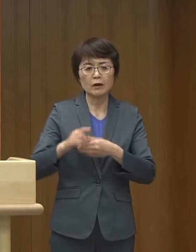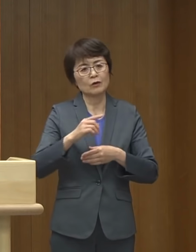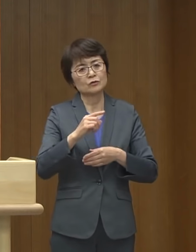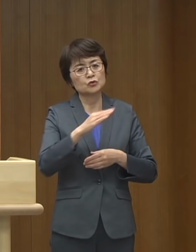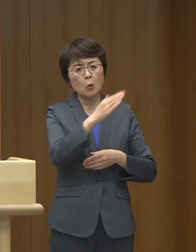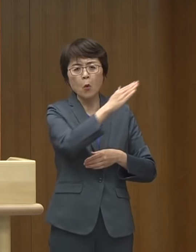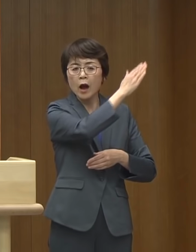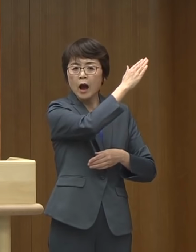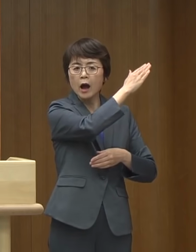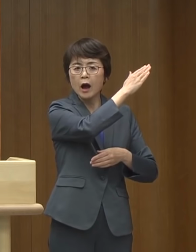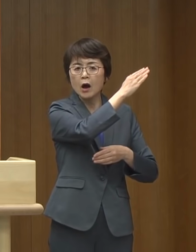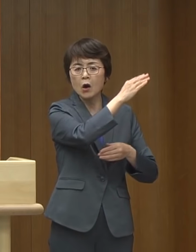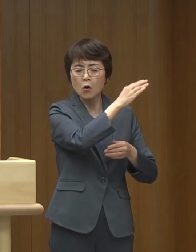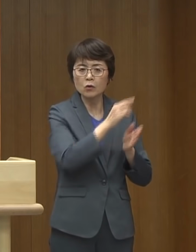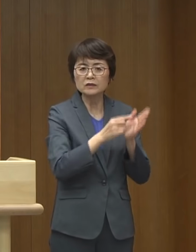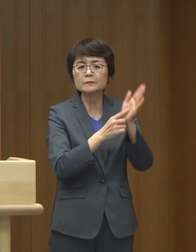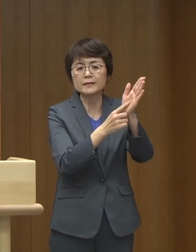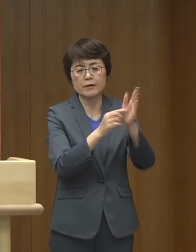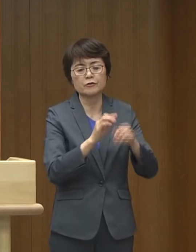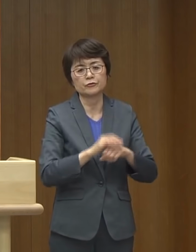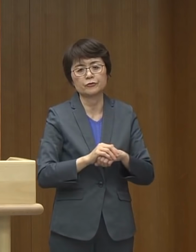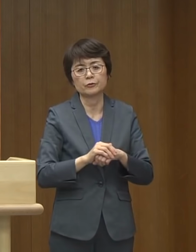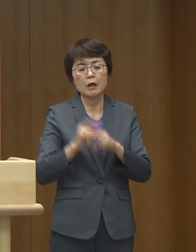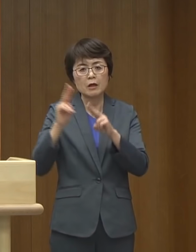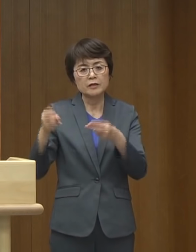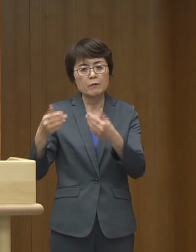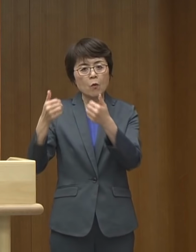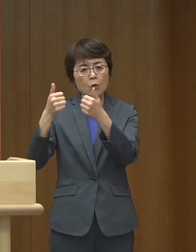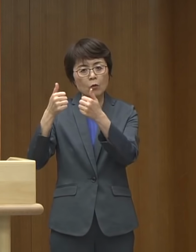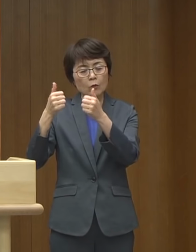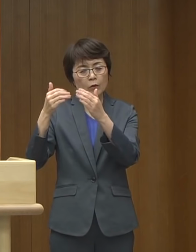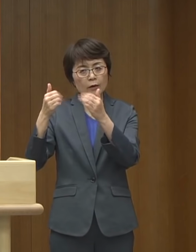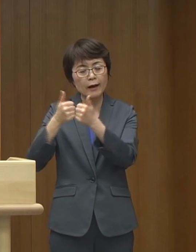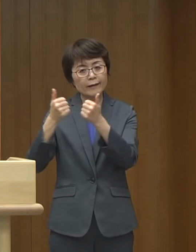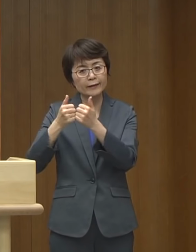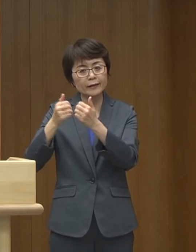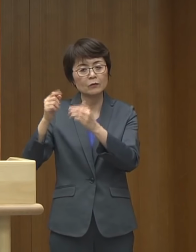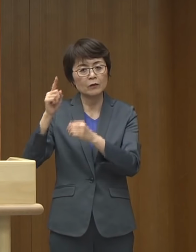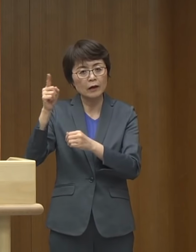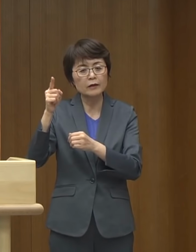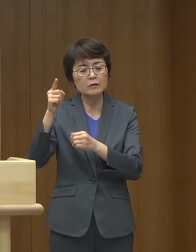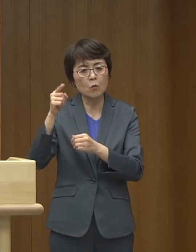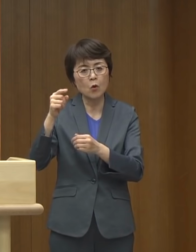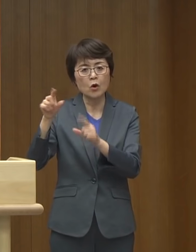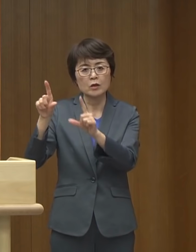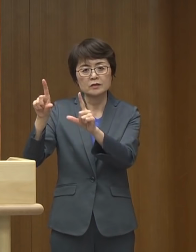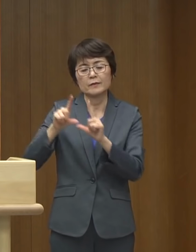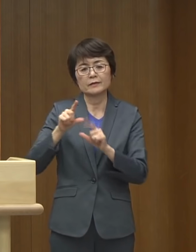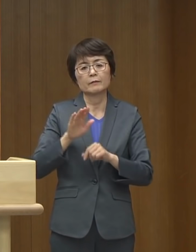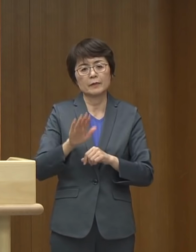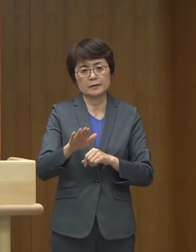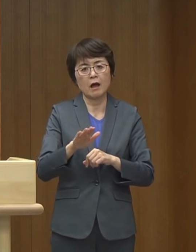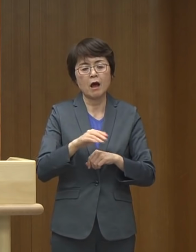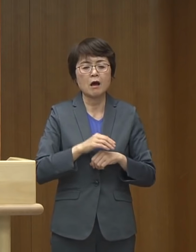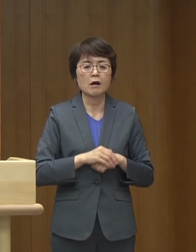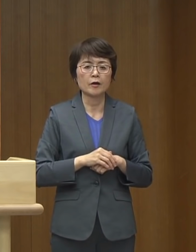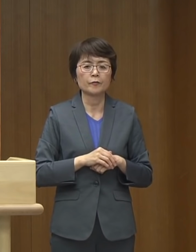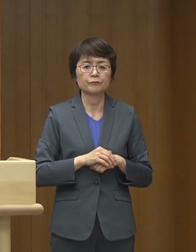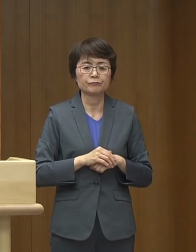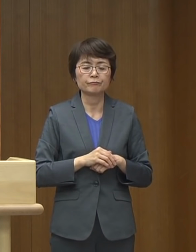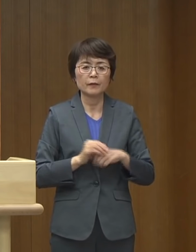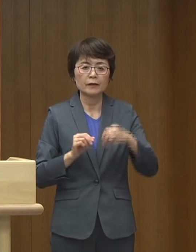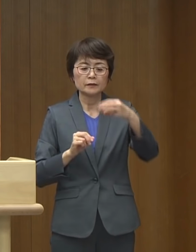ますけれども、専門家の指摘の中にもそういったご指摘がございました。3月2日の専門家会議の見解の中で